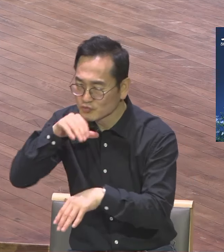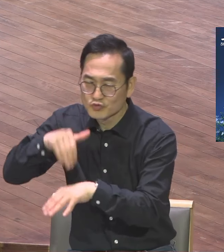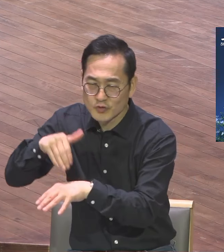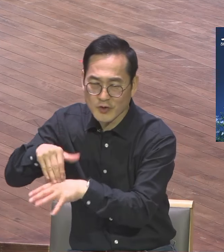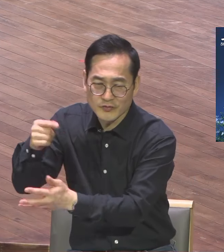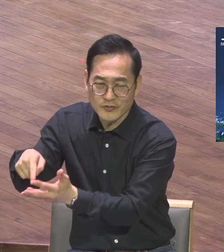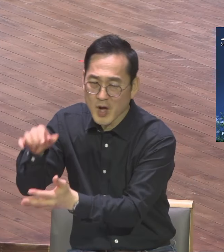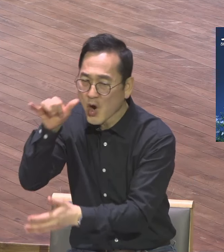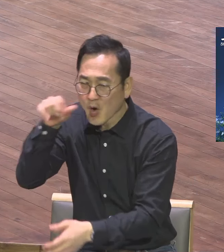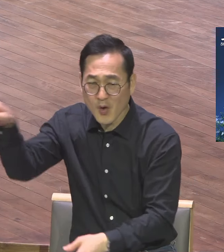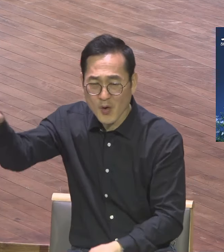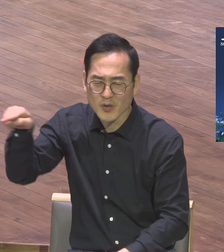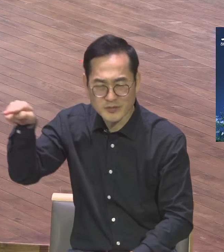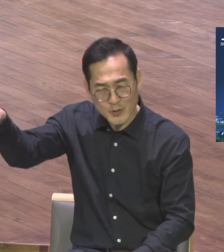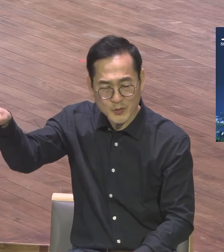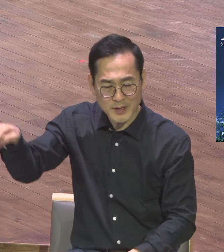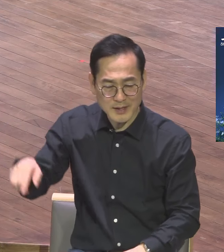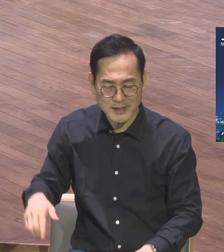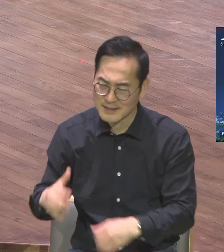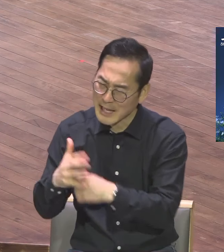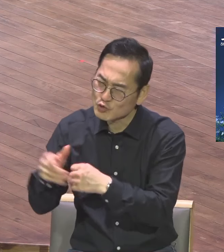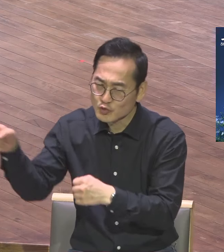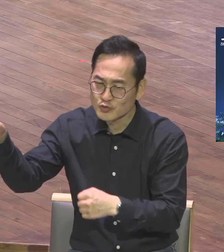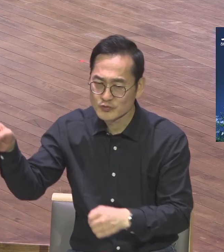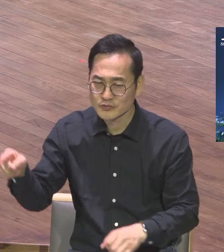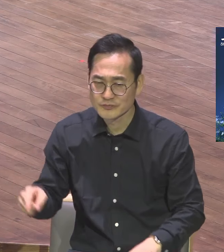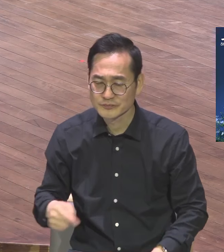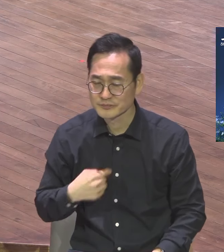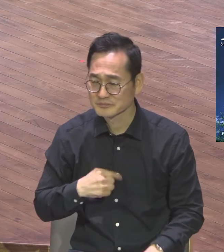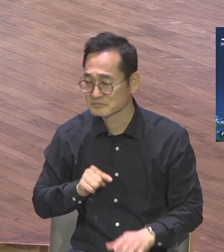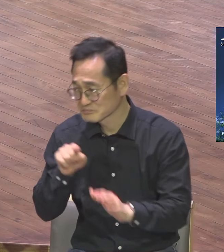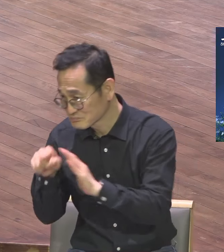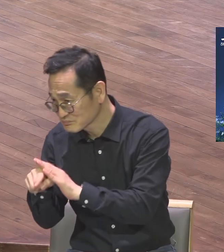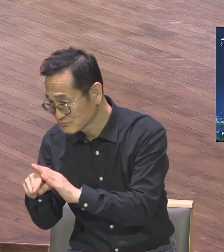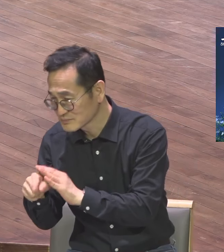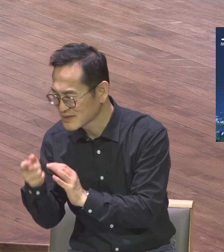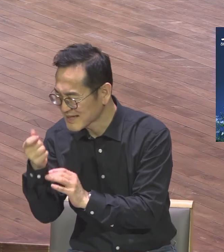내가 한번 갔었는데 조그만 교회인데 지금 하나교회 옮겼는데